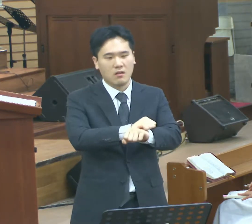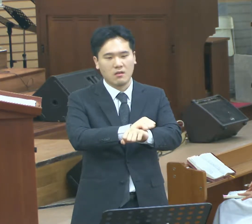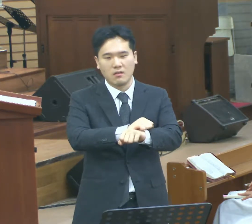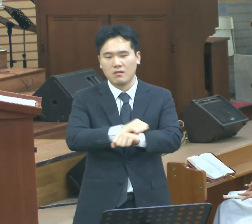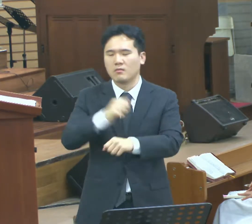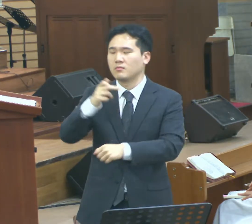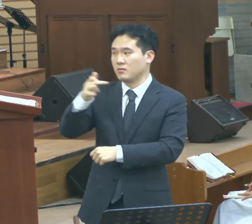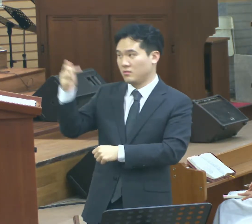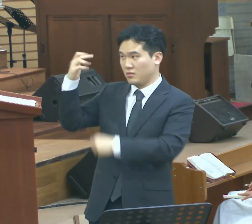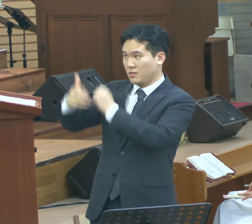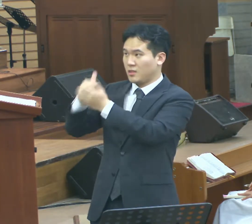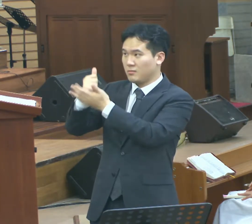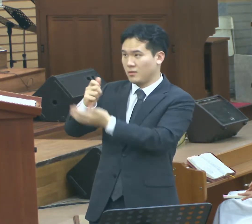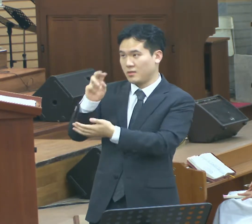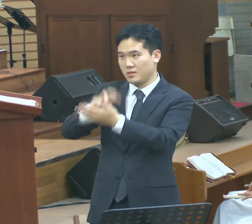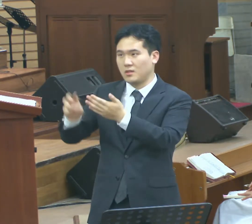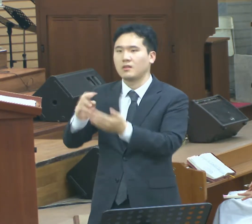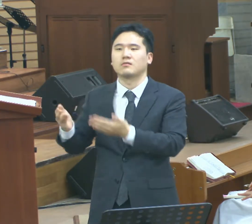거예요.